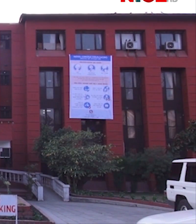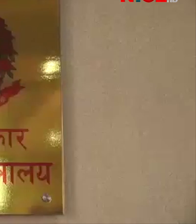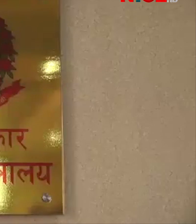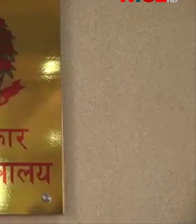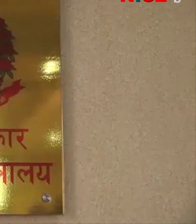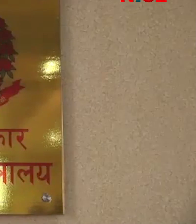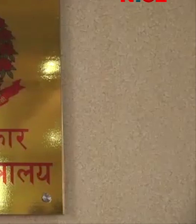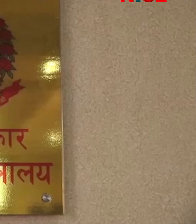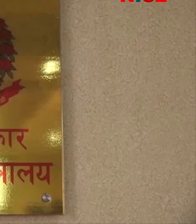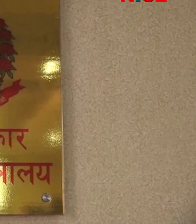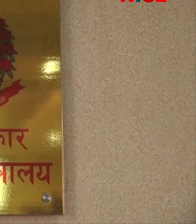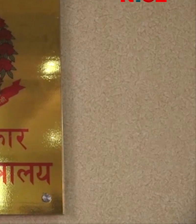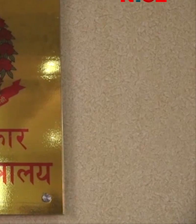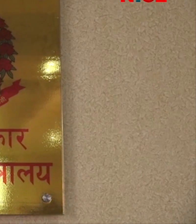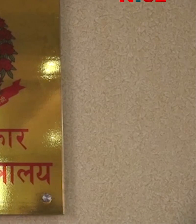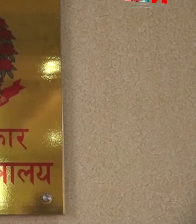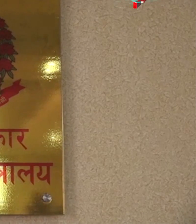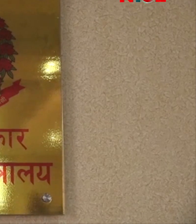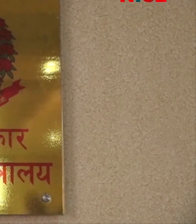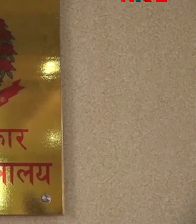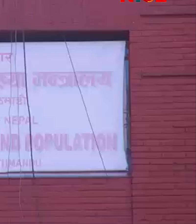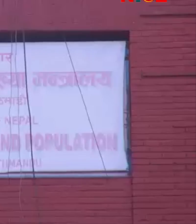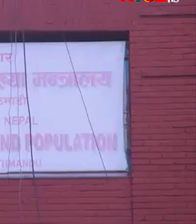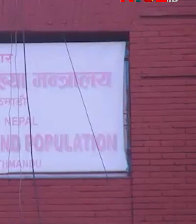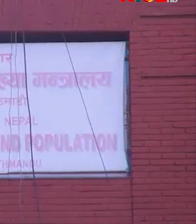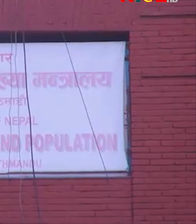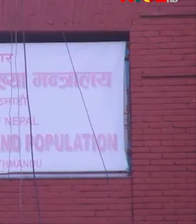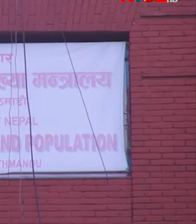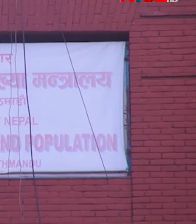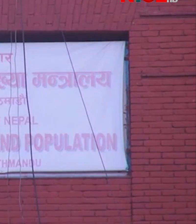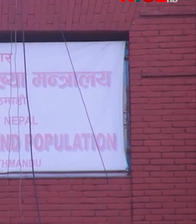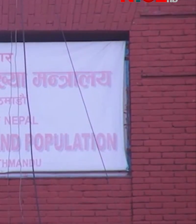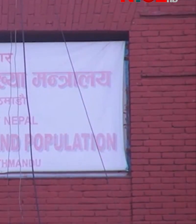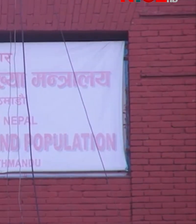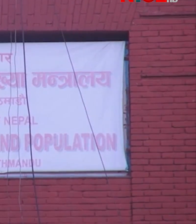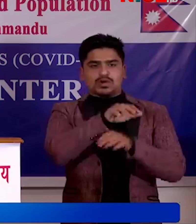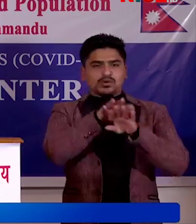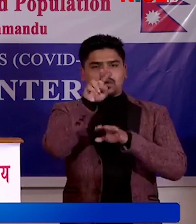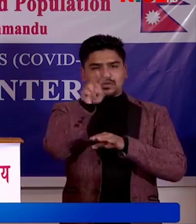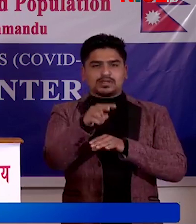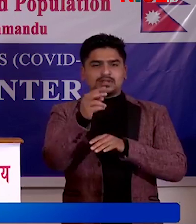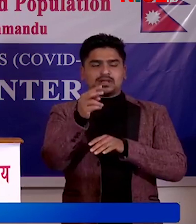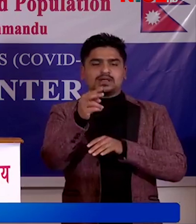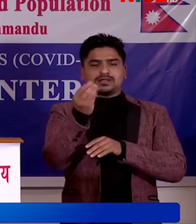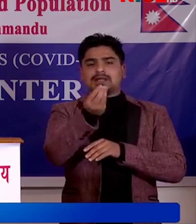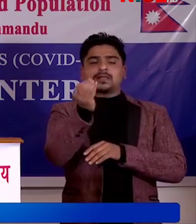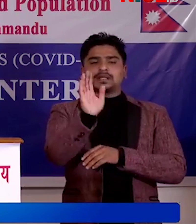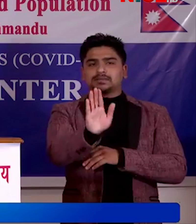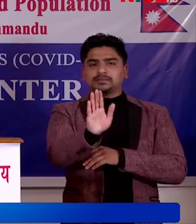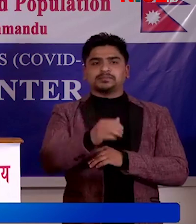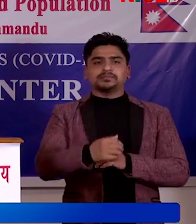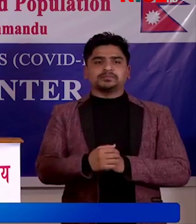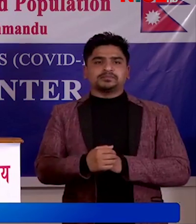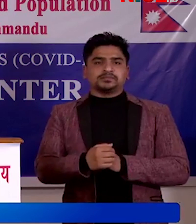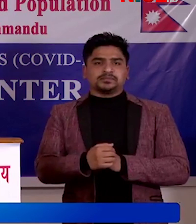कोरोना संक्रमितले संसर्गमा गरेका व्यक्ति तथा उनीहरू गएको स्थानको पहिचान गरी कन्ट्याक्ट ट्रेसिङको काम पनि भइरहेको